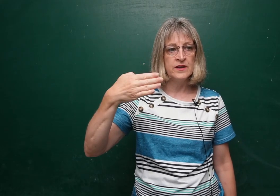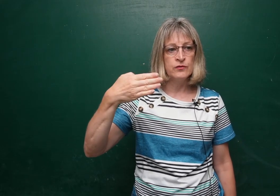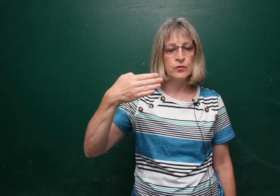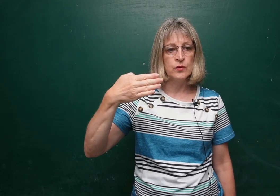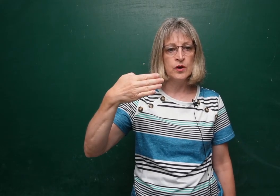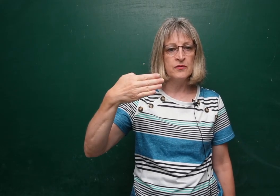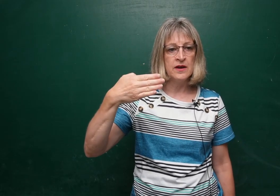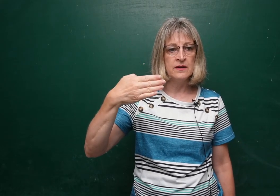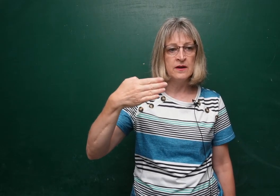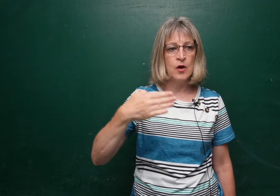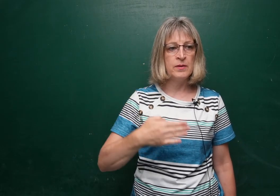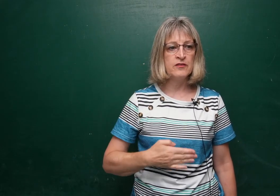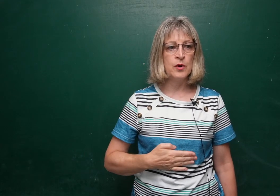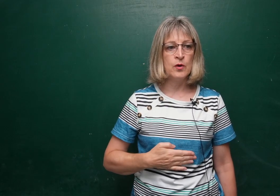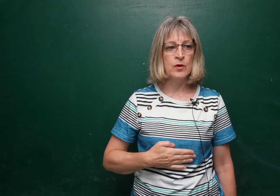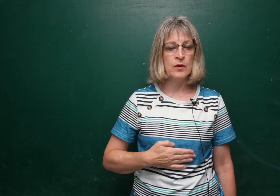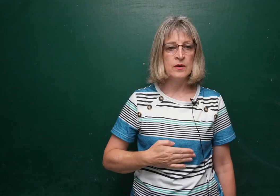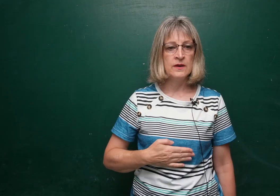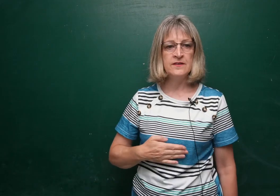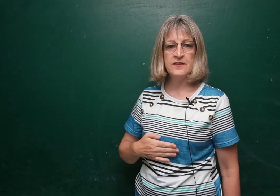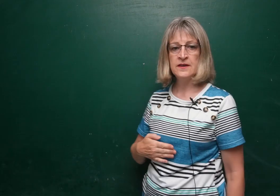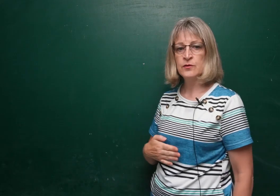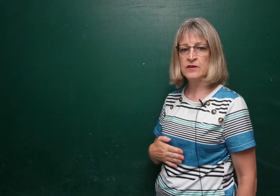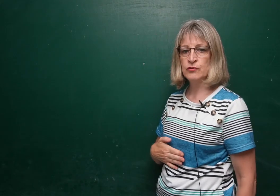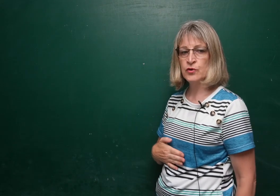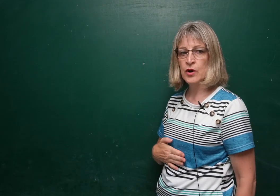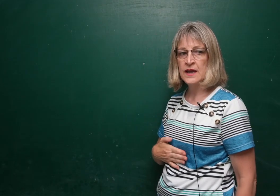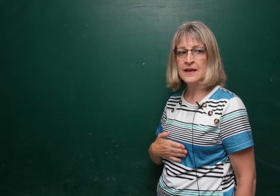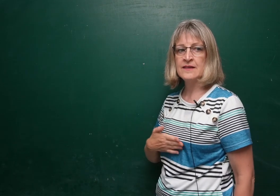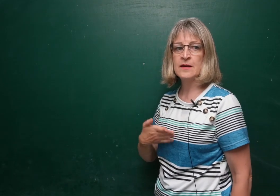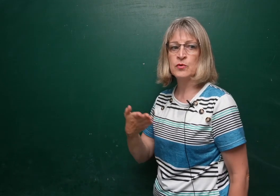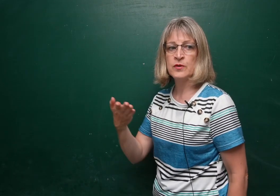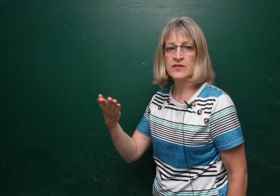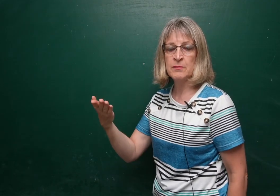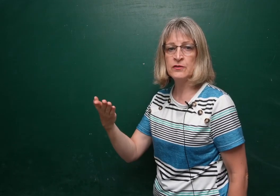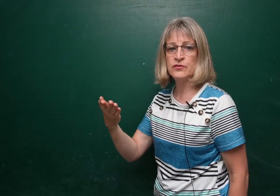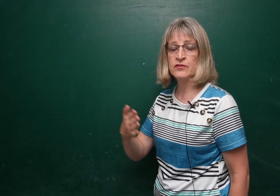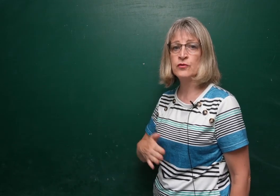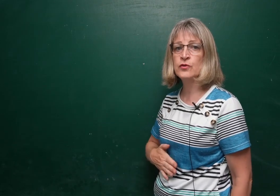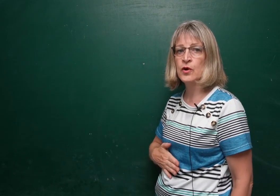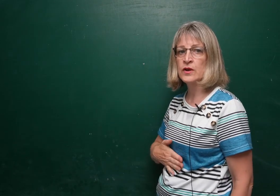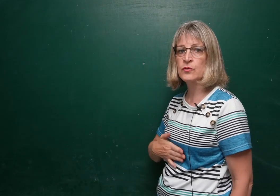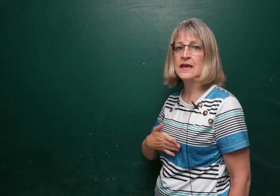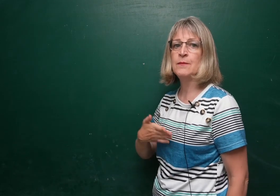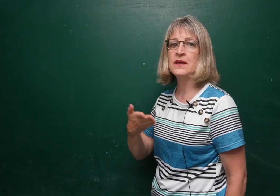L'orientation comme ça. Emplacement ici, au niveau du corps. Et ça monte, ça sort du cœur. Donc, aimer.